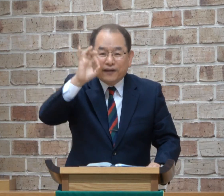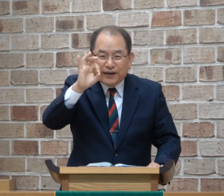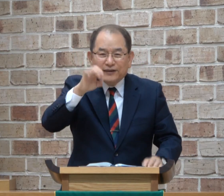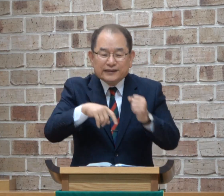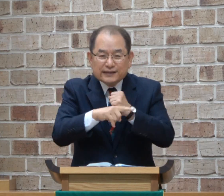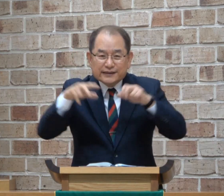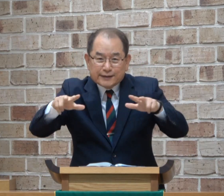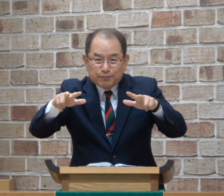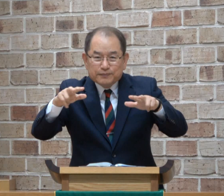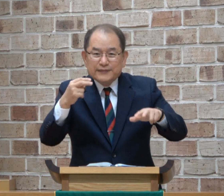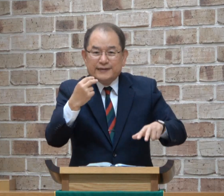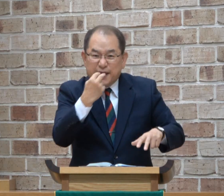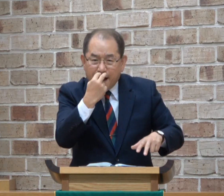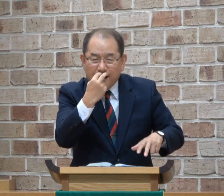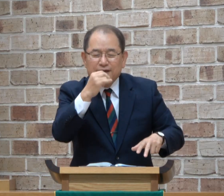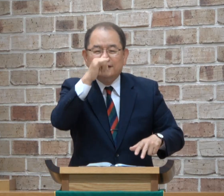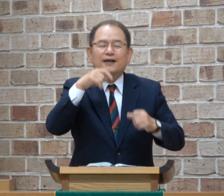생방송이라는 뜻입니다.